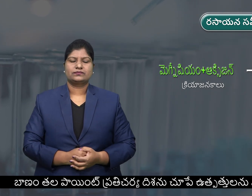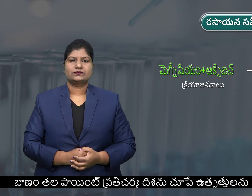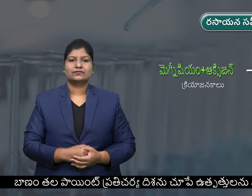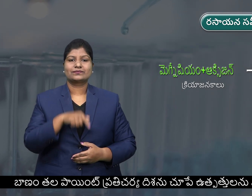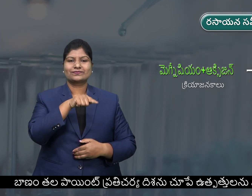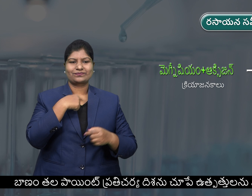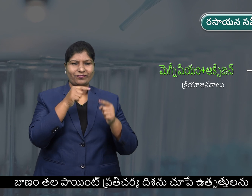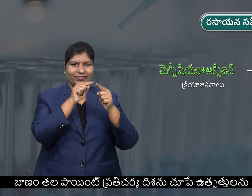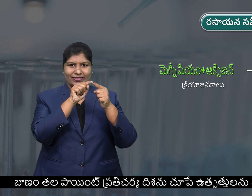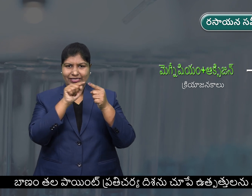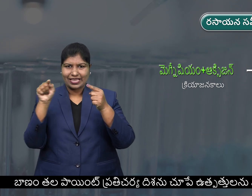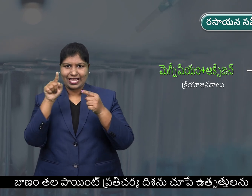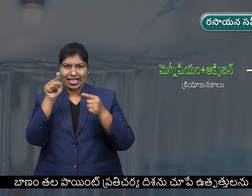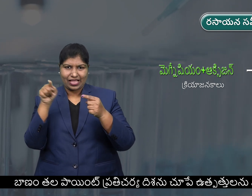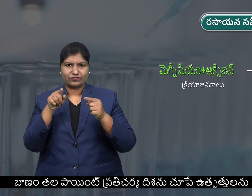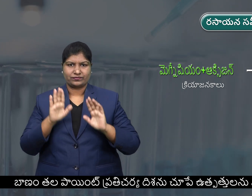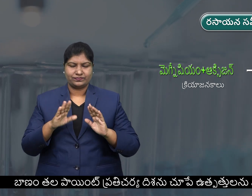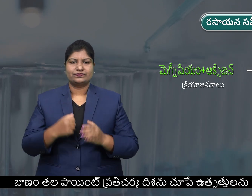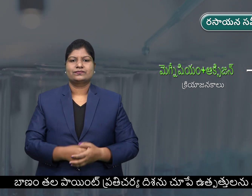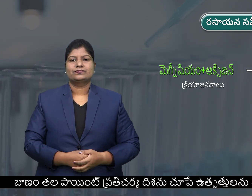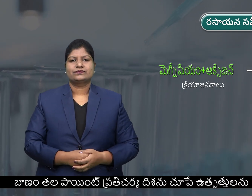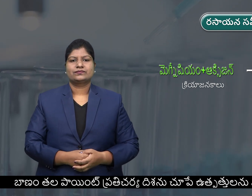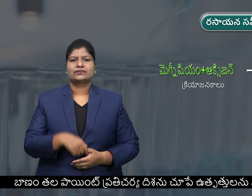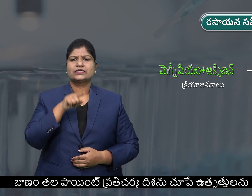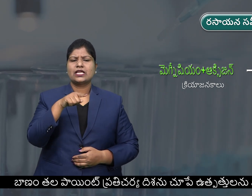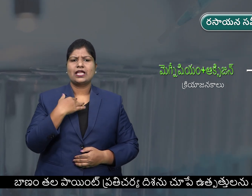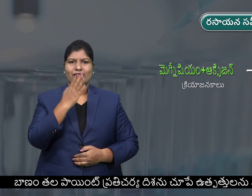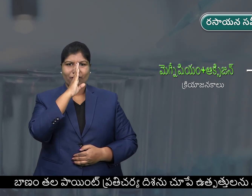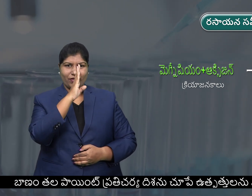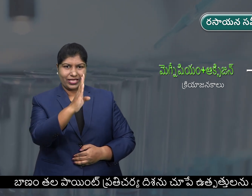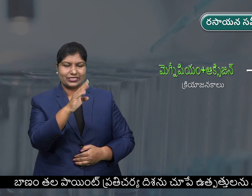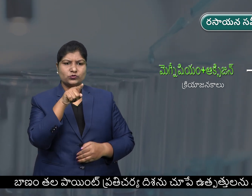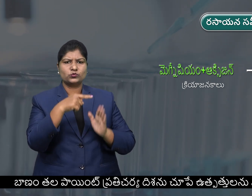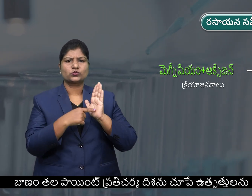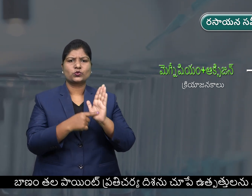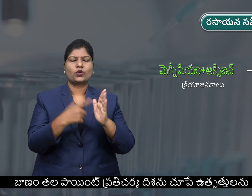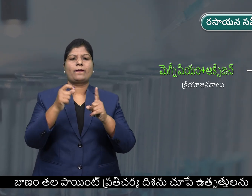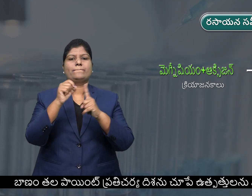బాణం తల పాయింట్ ప్రతిచర్య దిశను చూపే ఉత్పత్తులను ఎదుర్కొంటుంది.